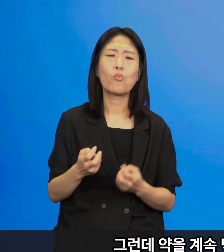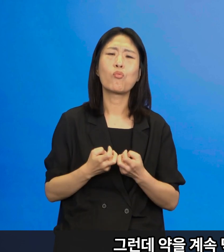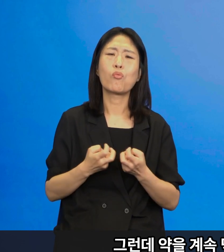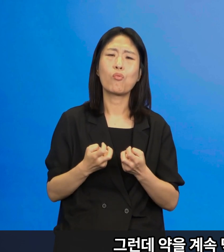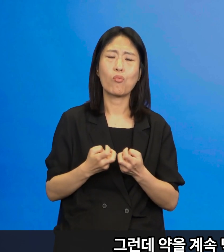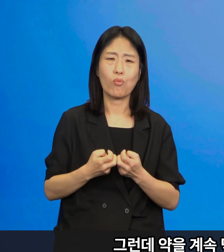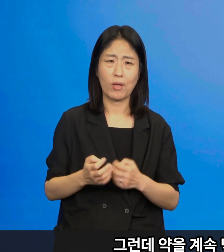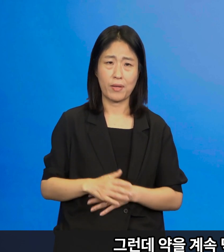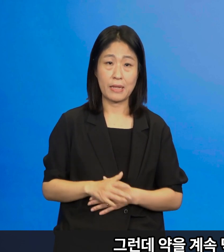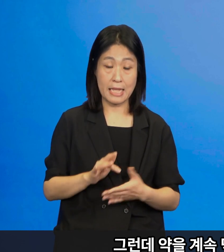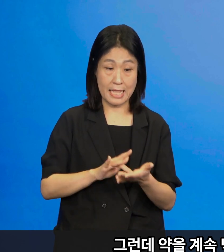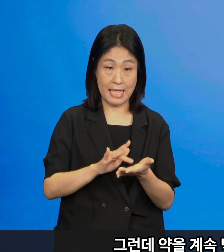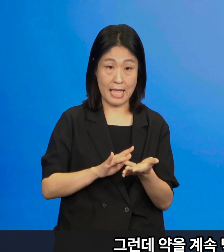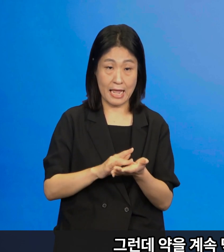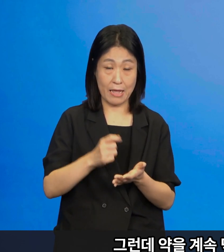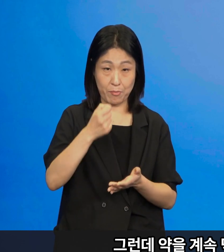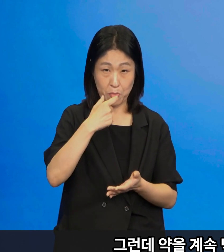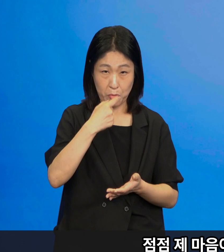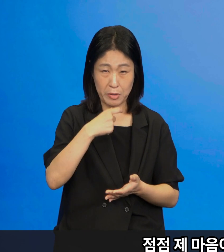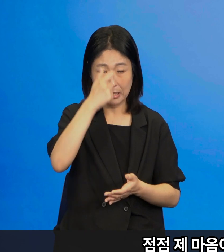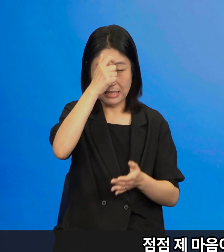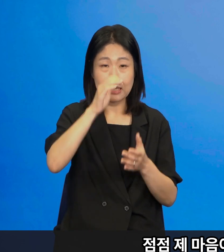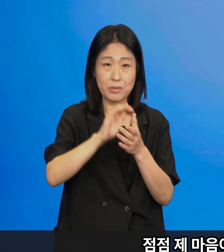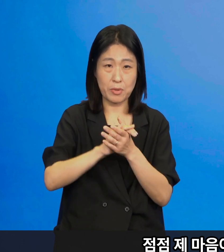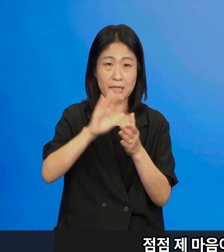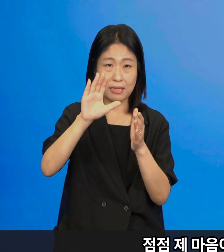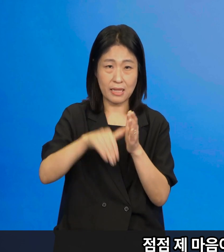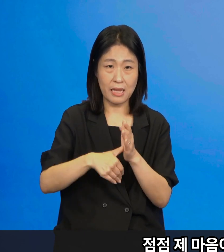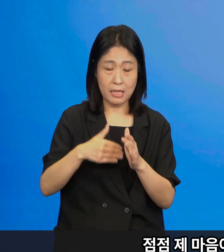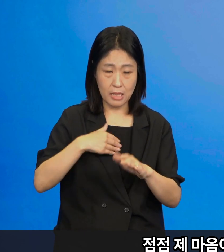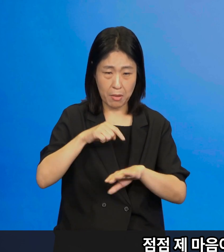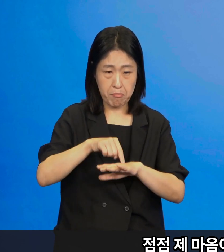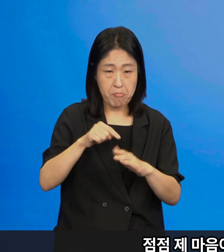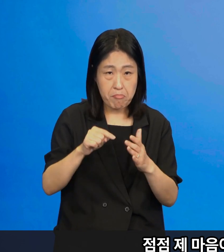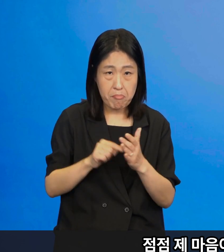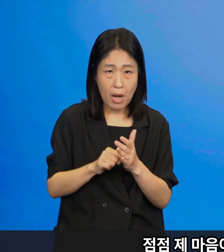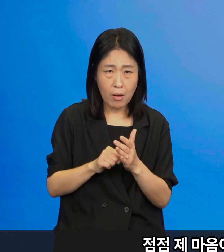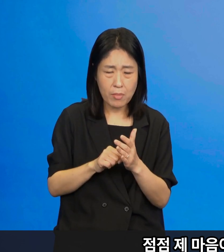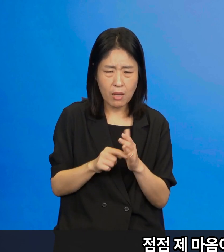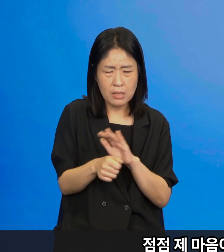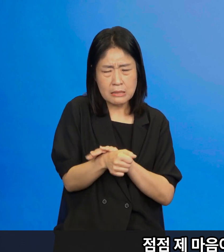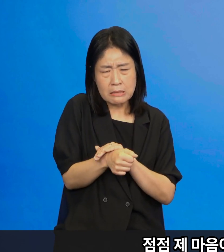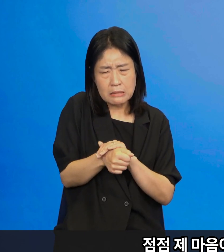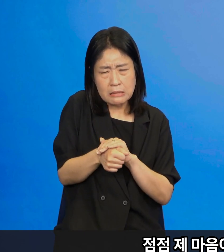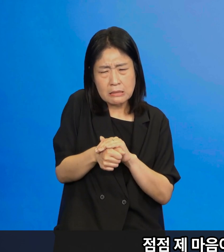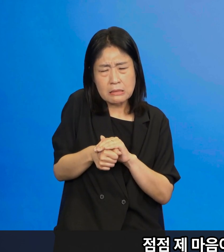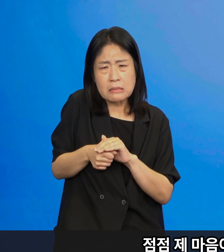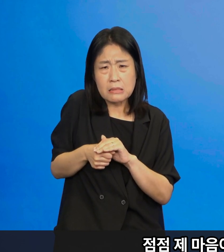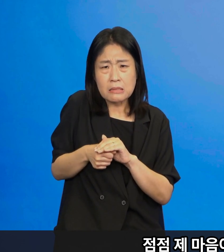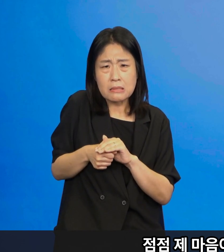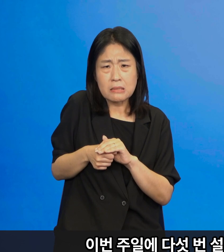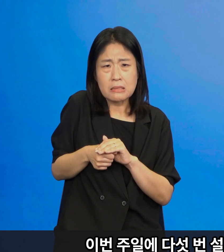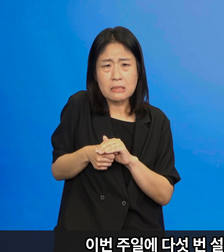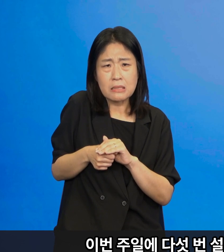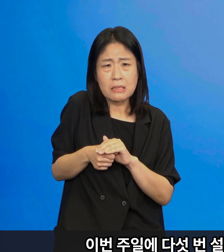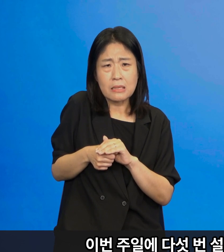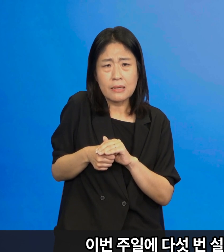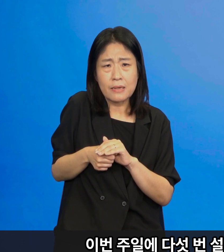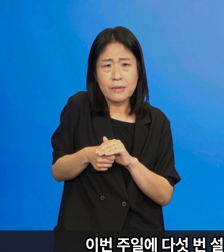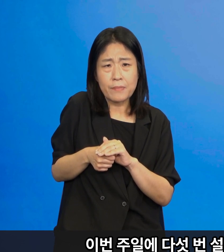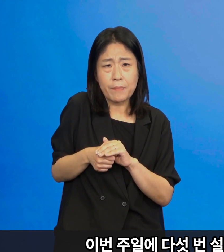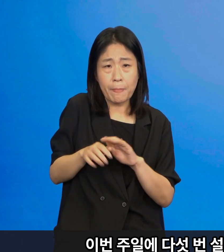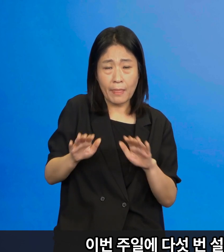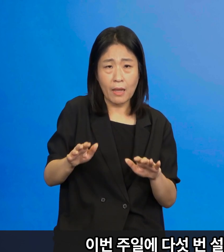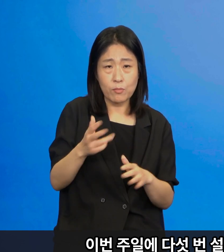그런데 약을 계속 먹고 열심히 기도하는데 점점 제 마음이 위축되더라고요. 이번